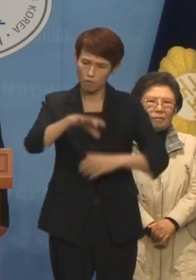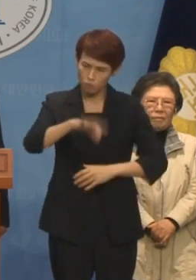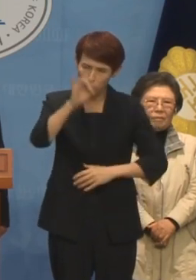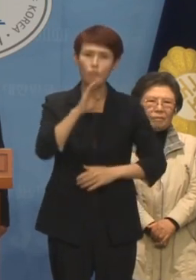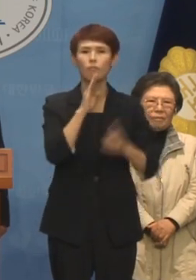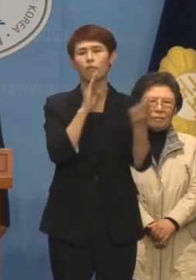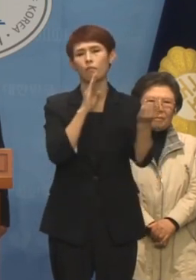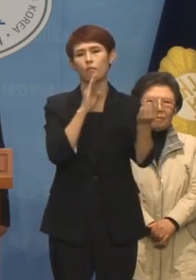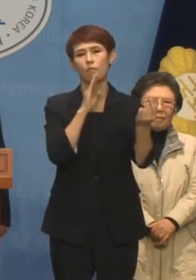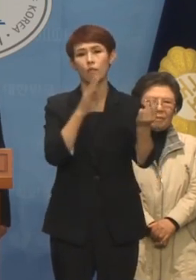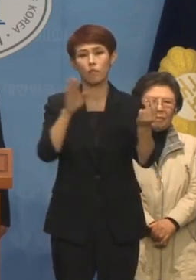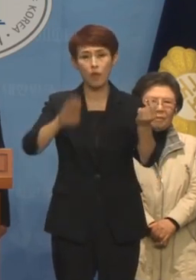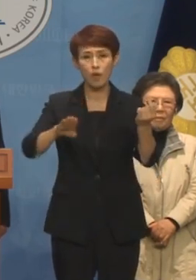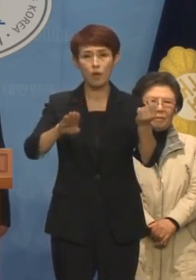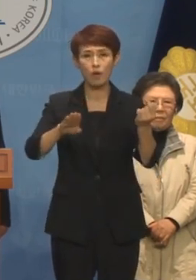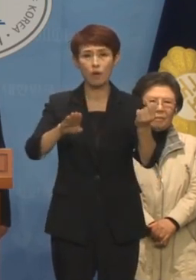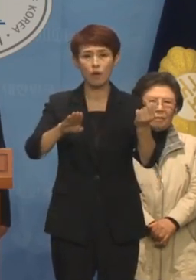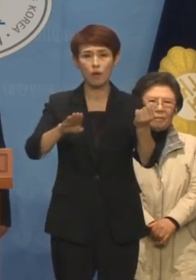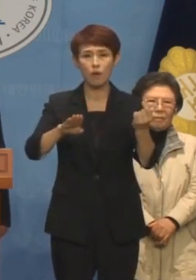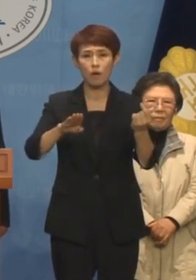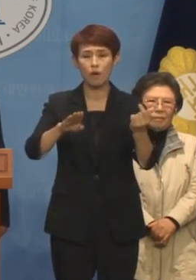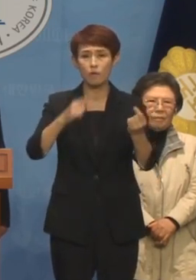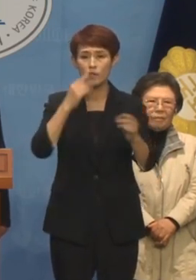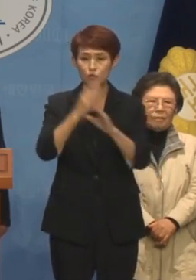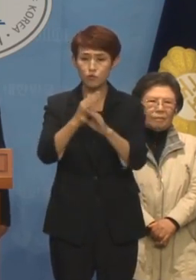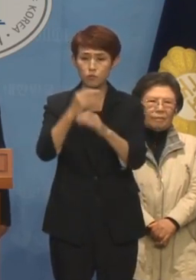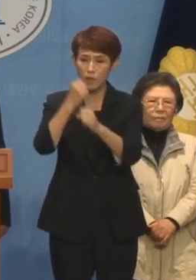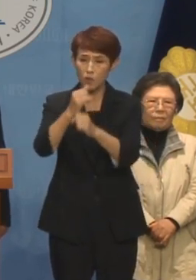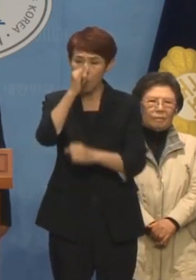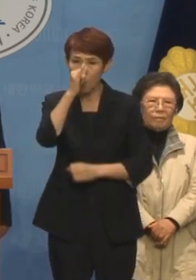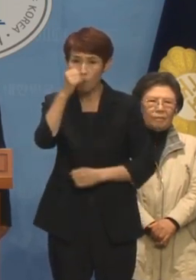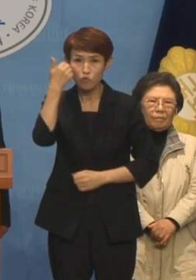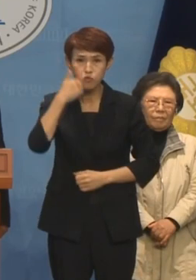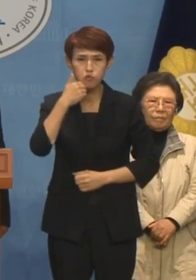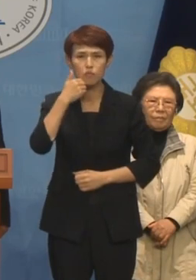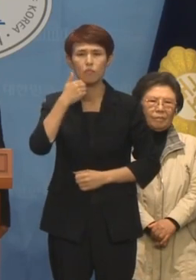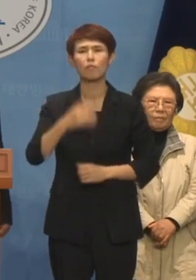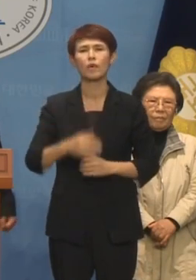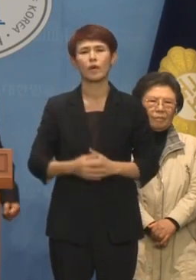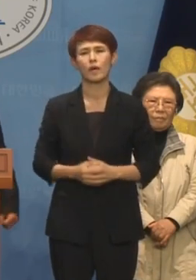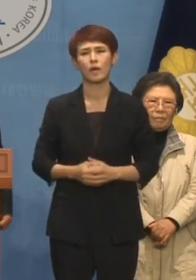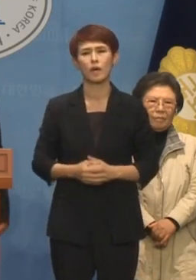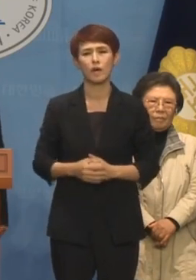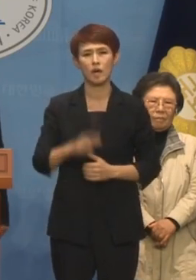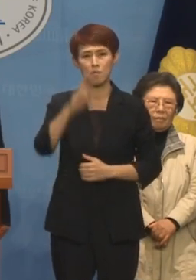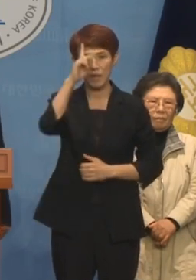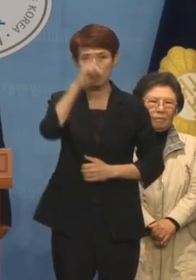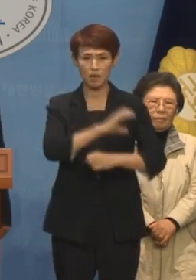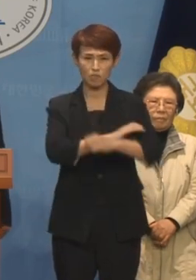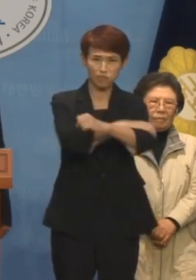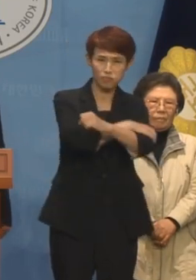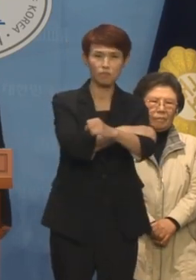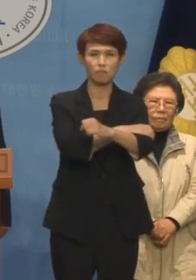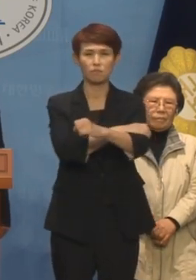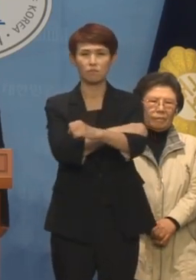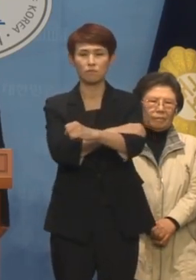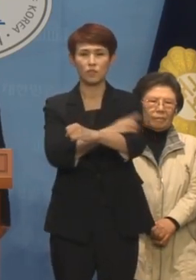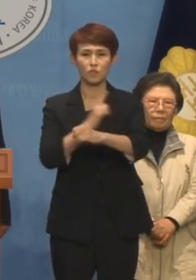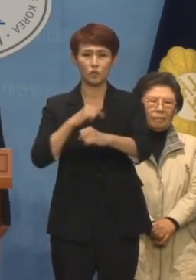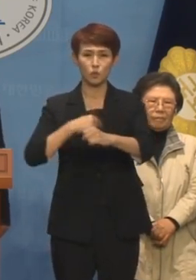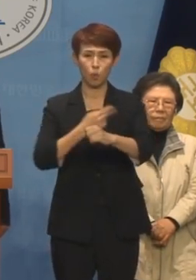하는데 민주화를 이뤘던 분들이 어떤 분입니까? 권위적인 정권에서 박정희 유신이나 전두환 독재